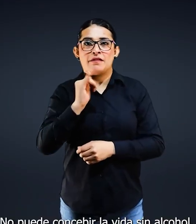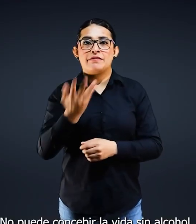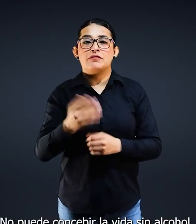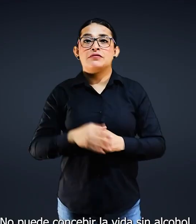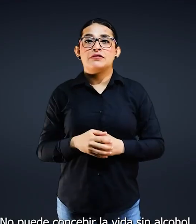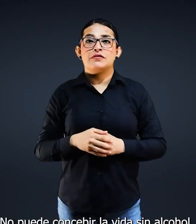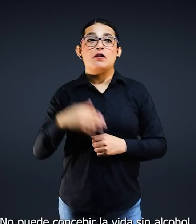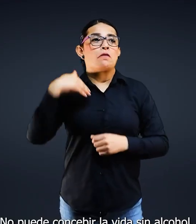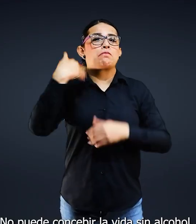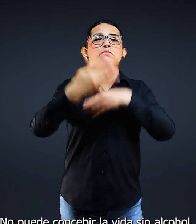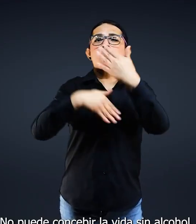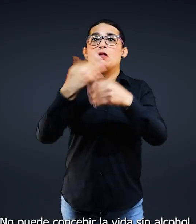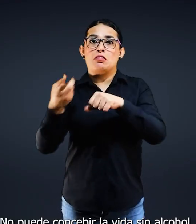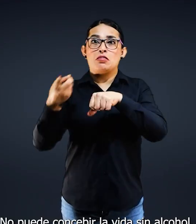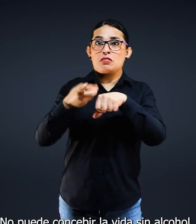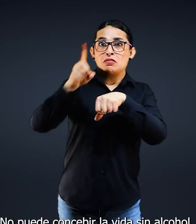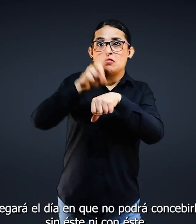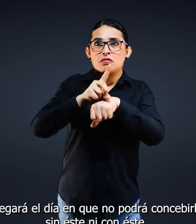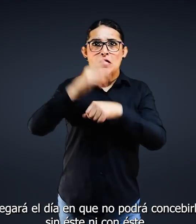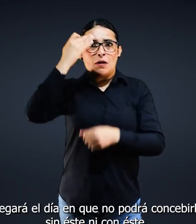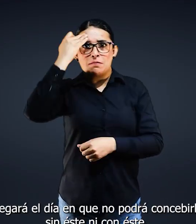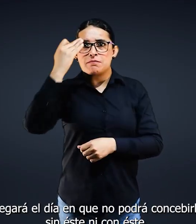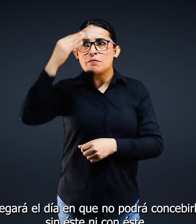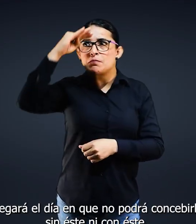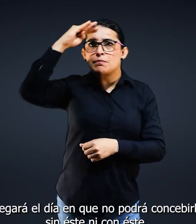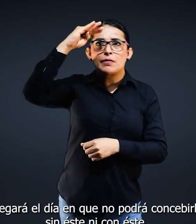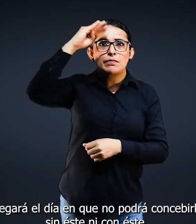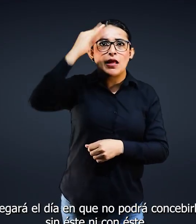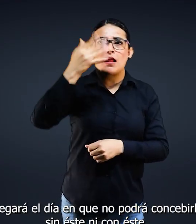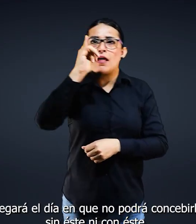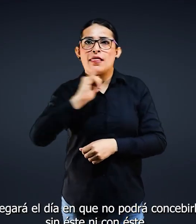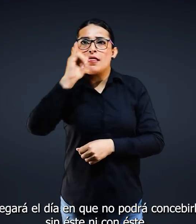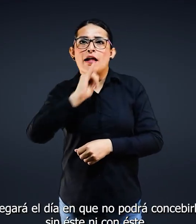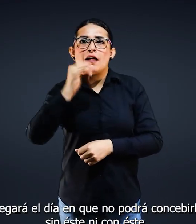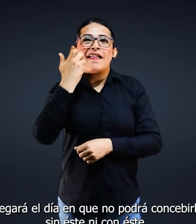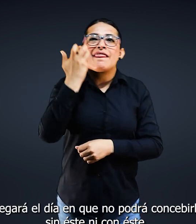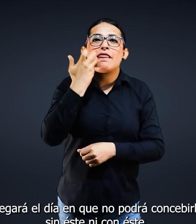No puede concebir la vida sin alcohol. Llegará el día en que no podrá concebirla sin este ni con este.